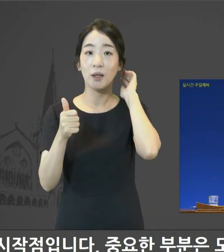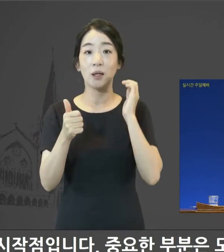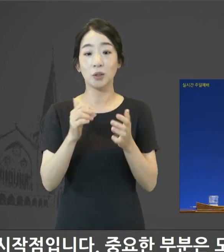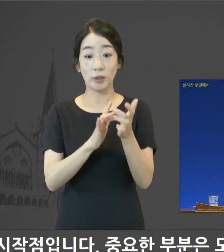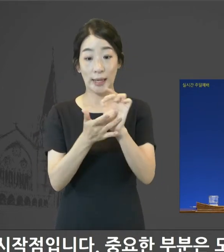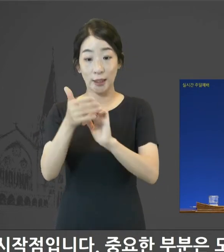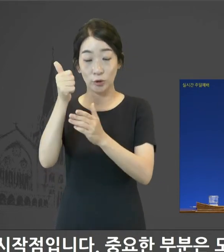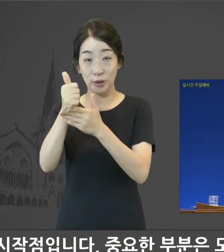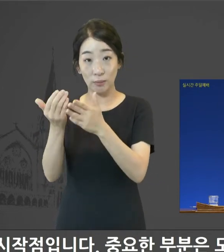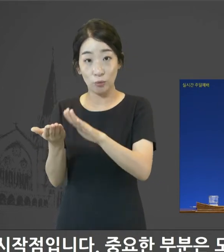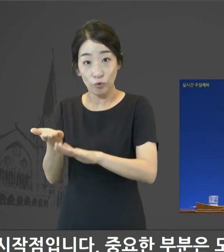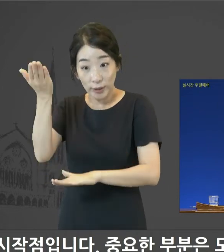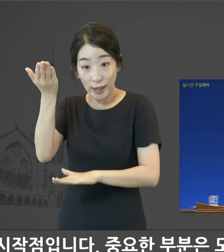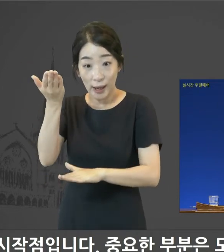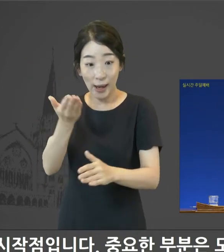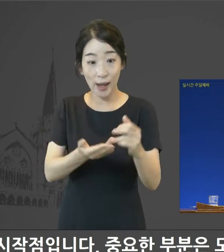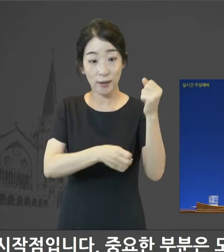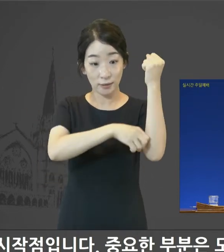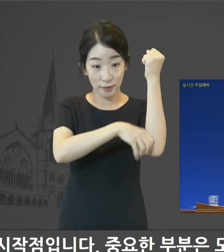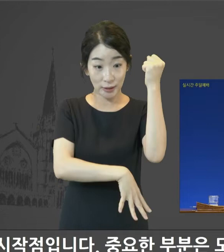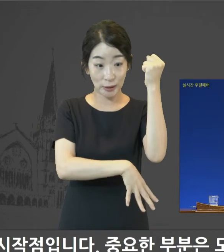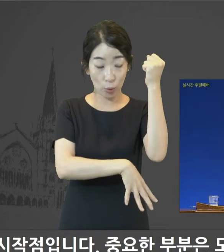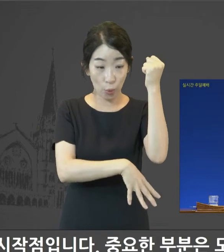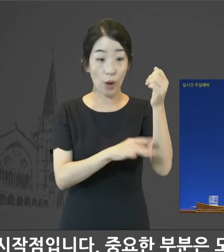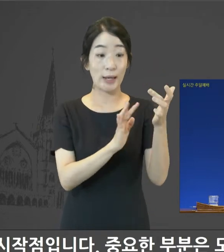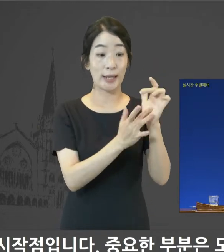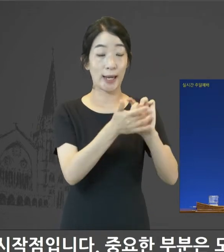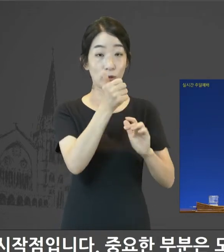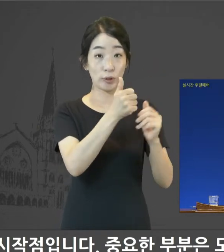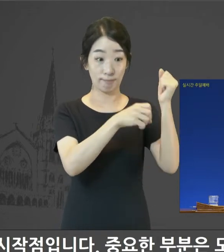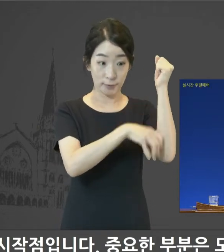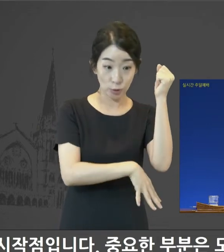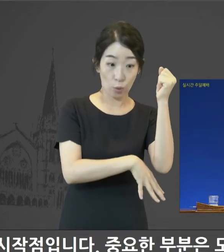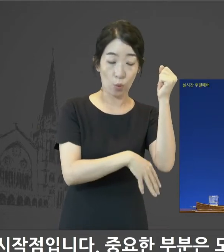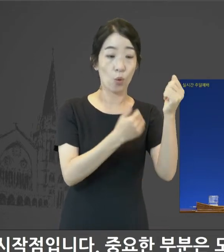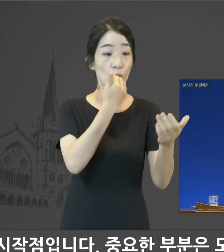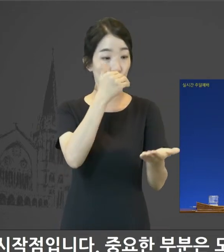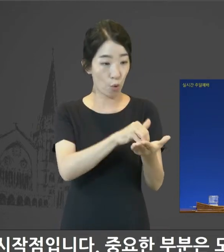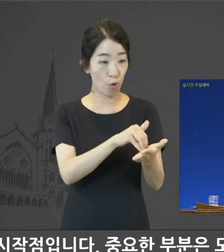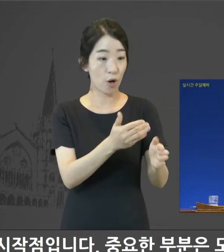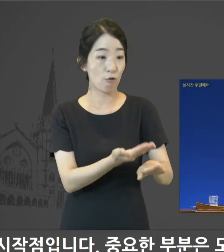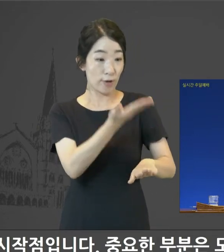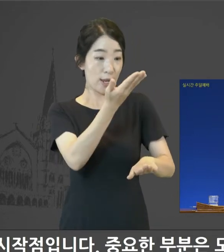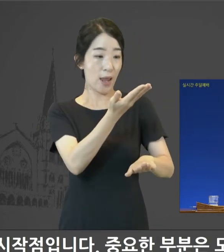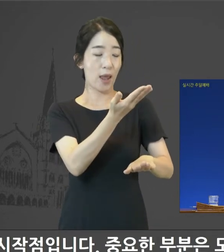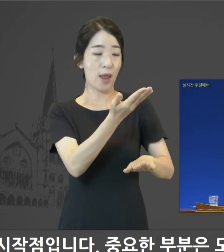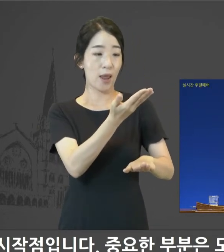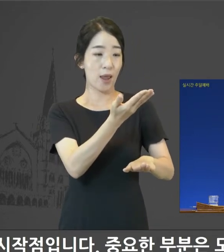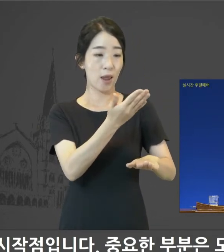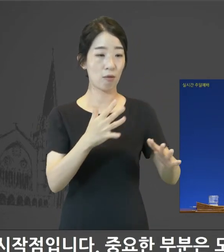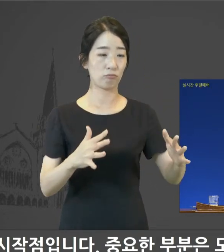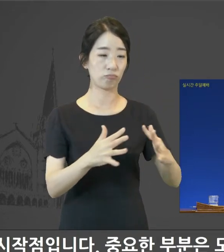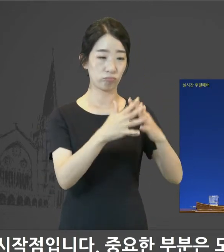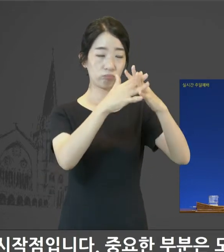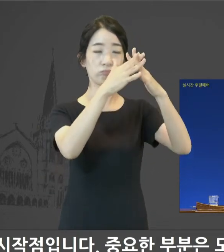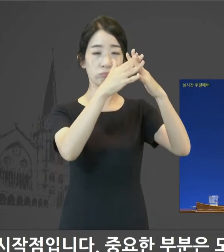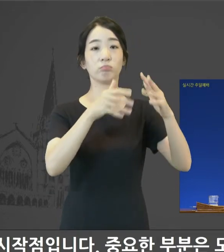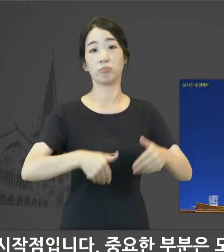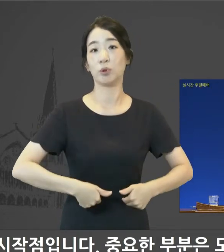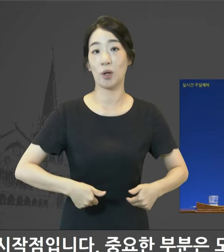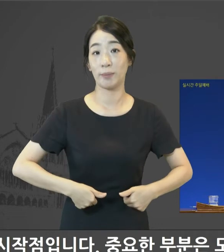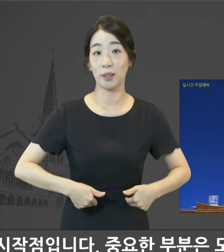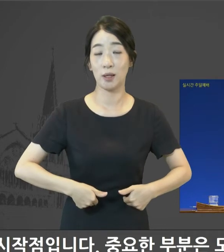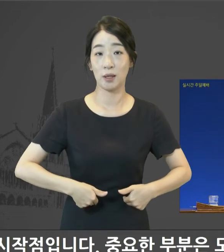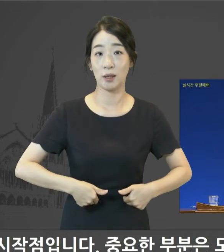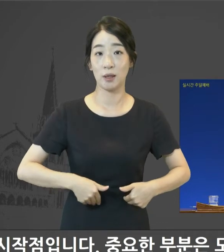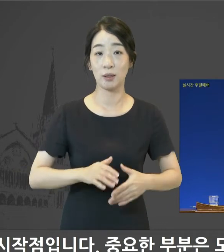위에 세워지는 건물이어야 견고한 건물이다라고 본문이 설명해 주고 있는 거죠. 그러면 어떤 의미에서 예수님이 모퉁이